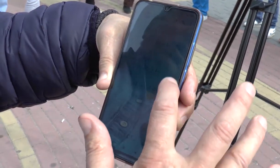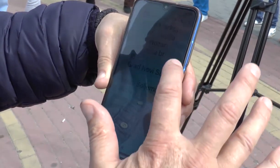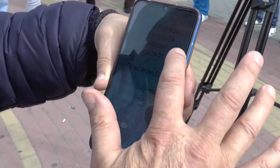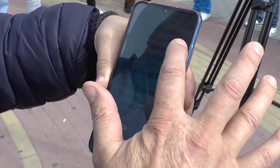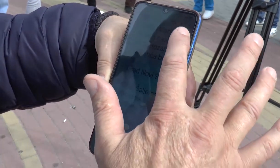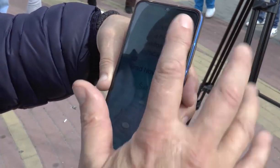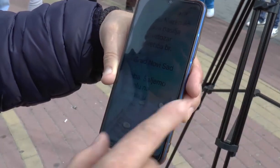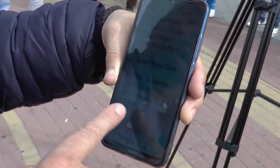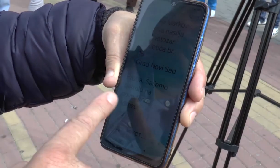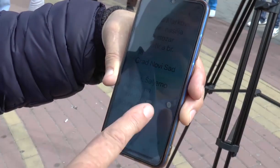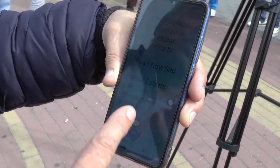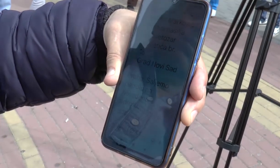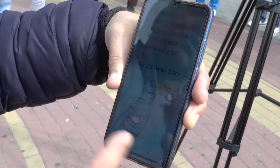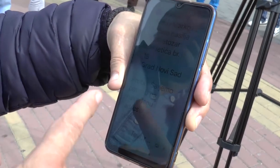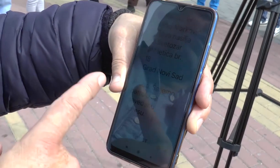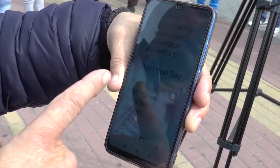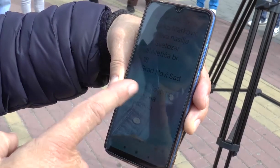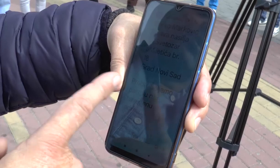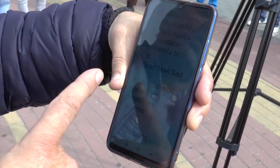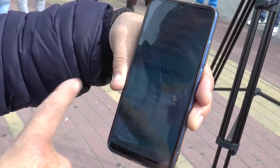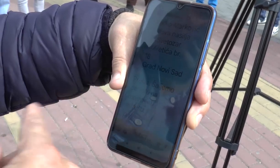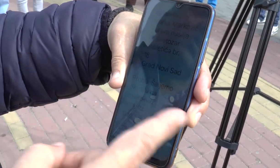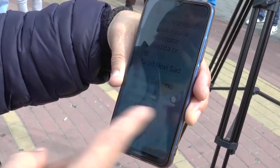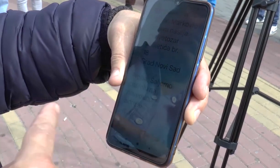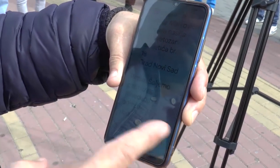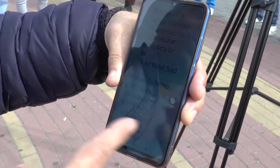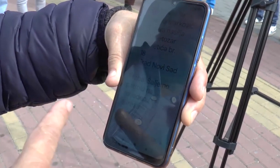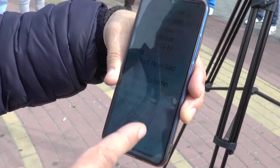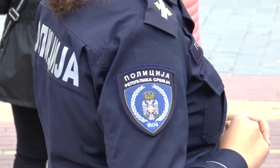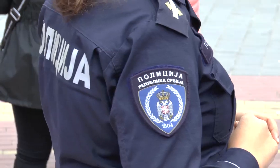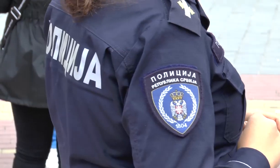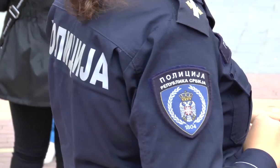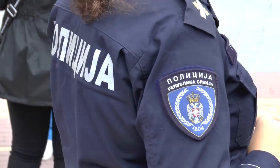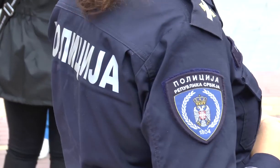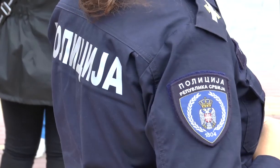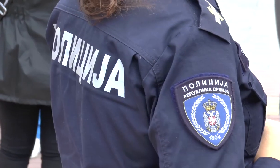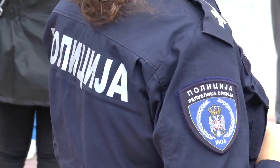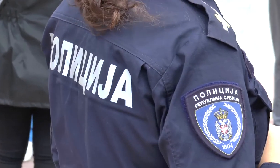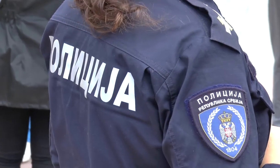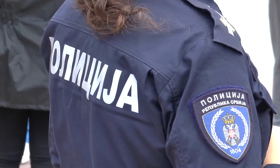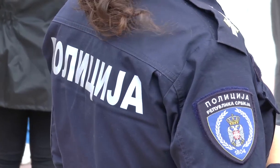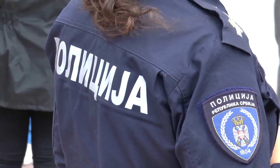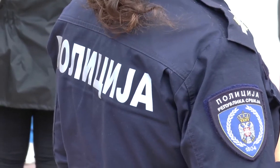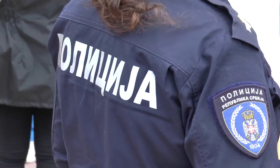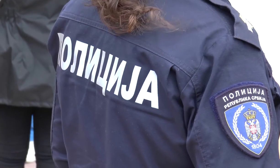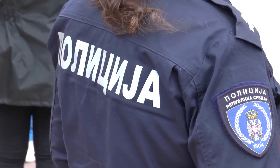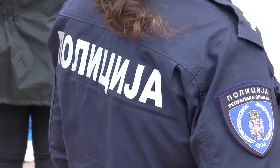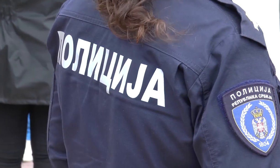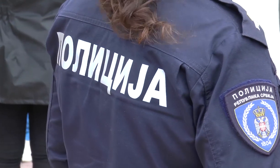erőszakos magatartás, családon belüli erőszak, kortársak közötti erőszak, koldulás, szemtelen magatartás és